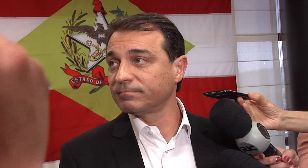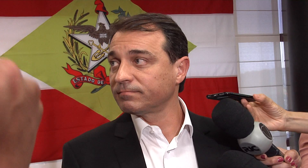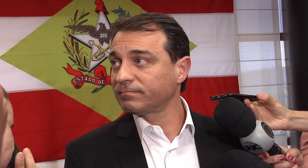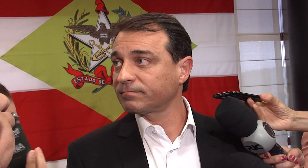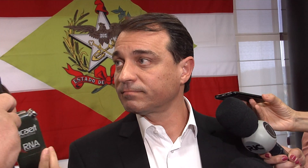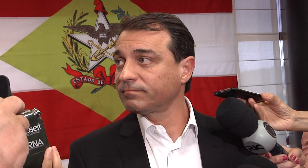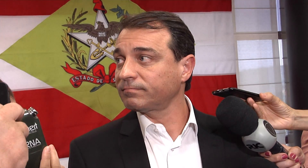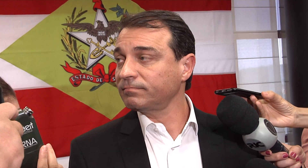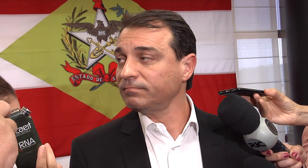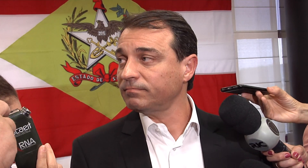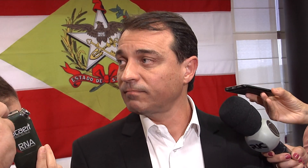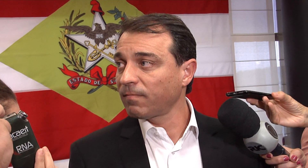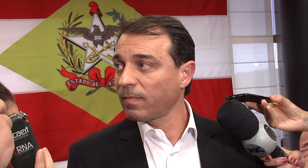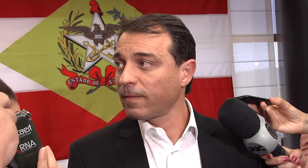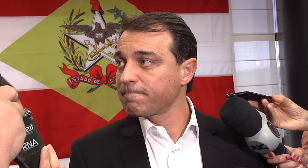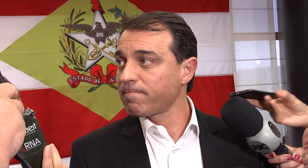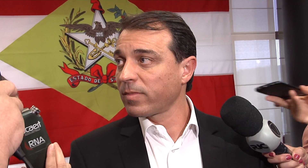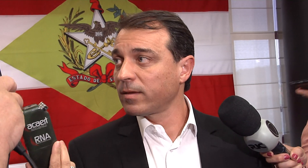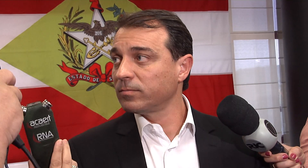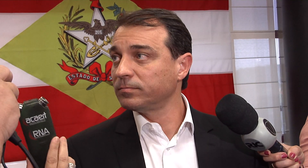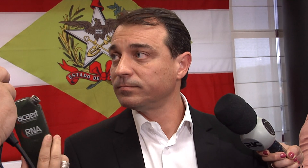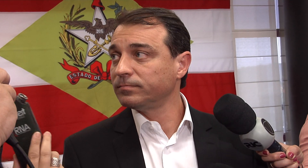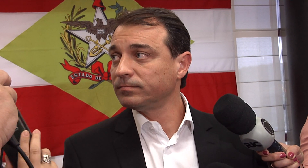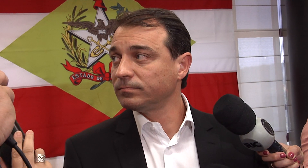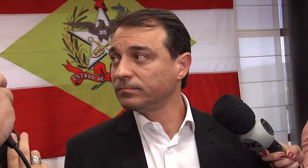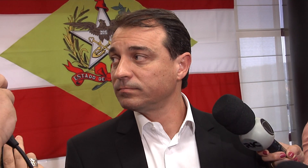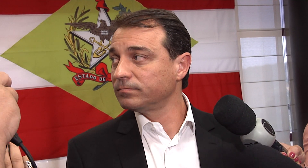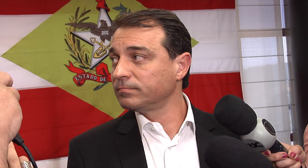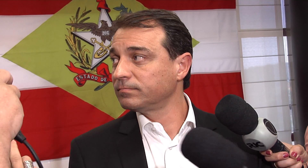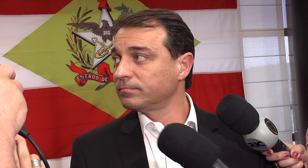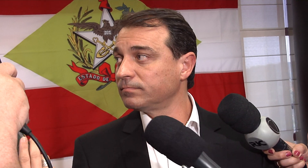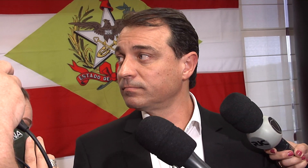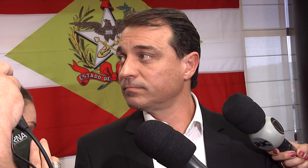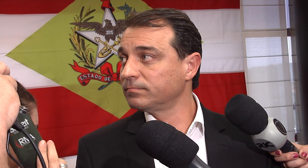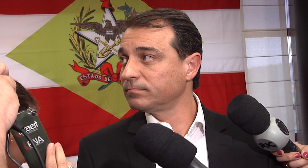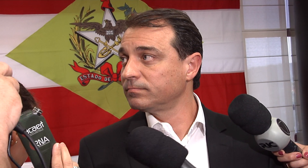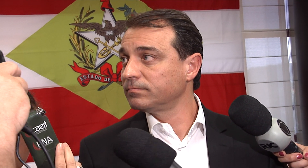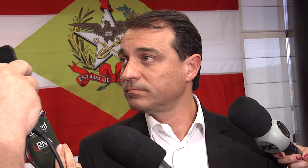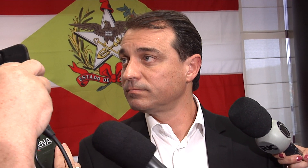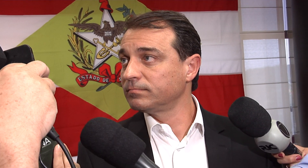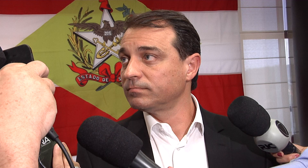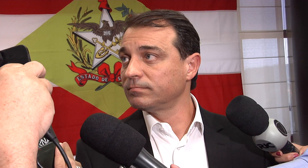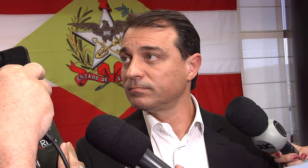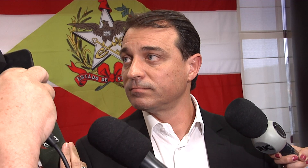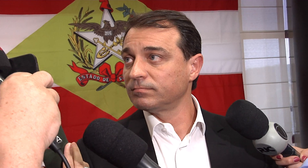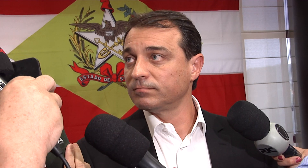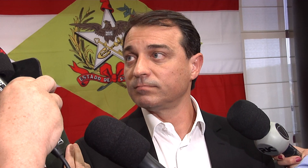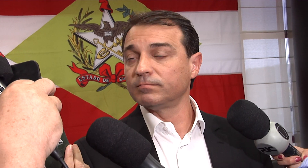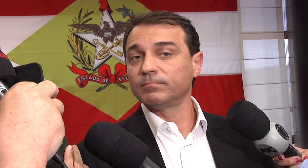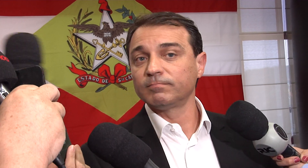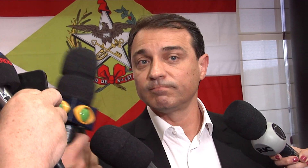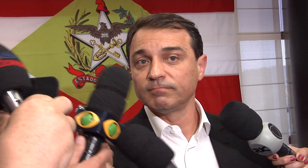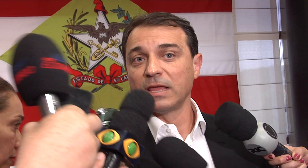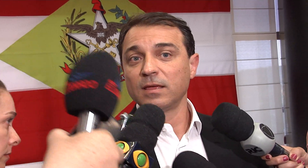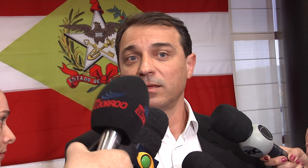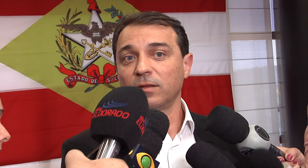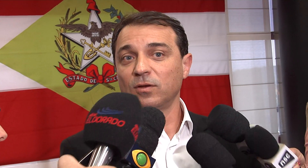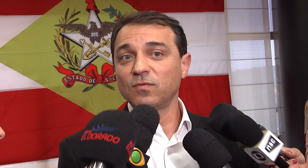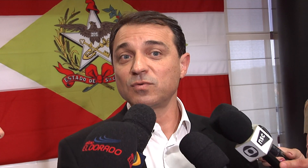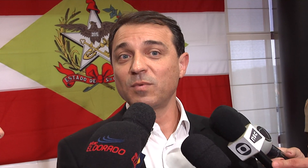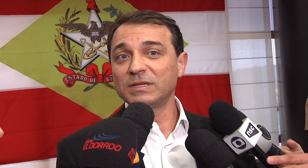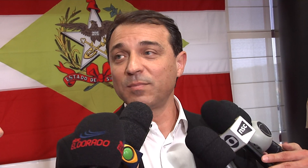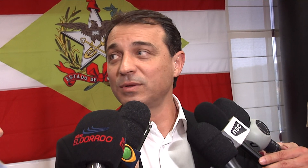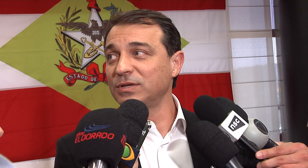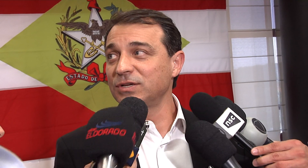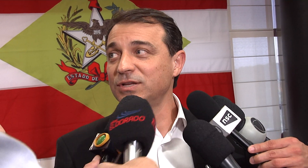afirmou que não vai medir esforços para tornar a gestão pública, né, do Estado mais parecida com o setor privado. Por onde começar?